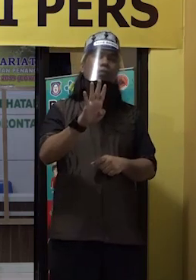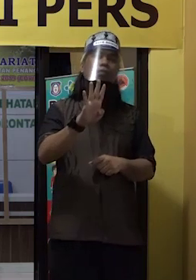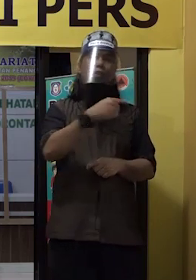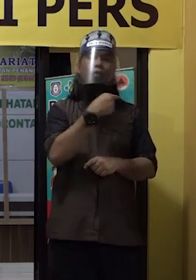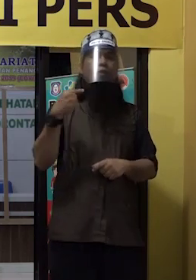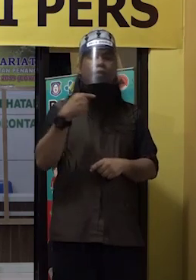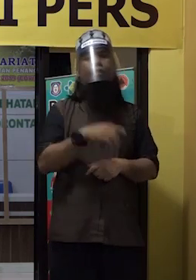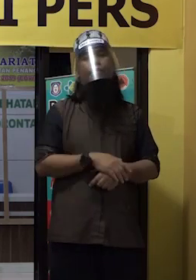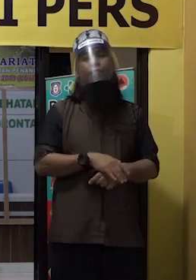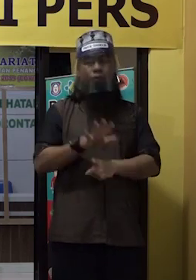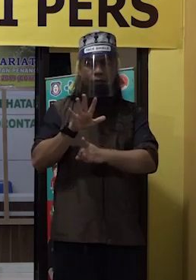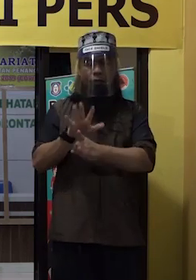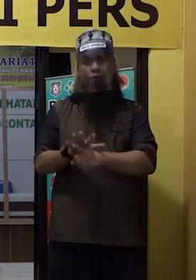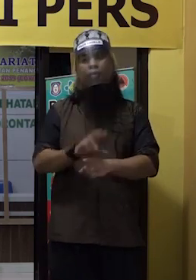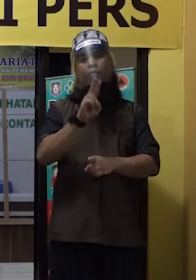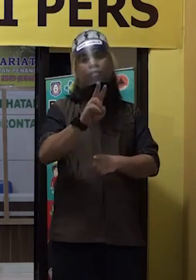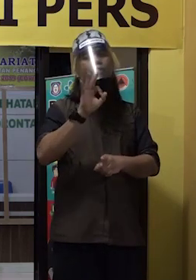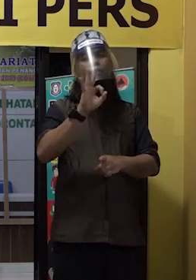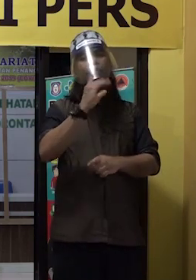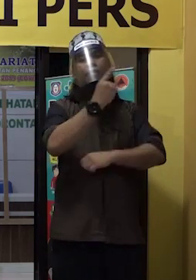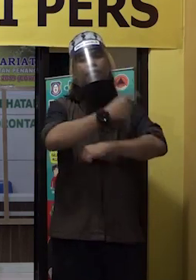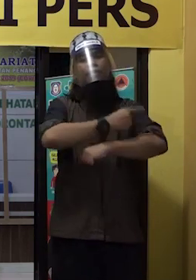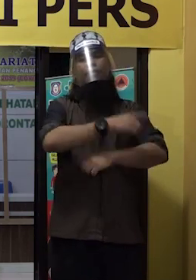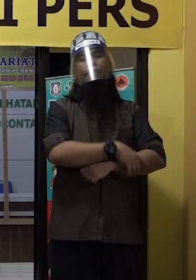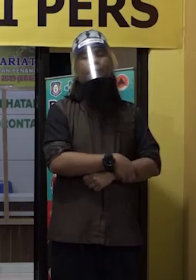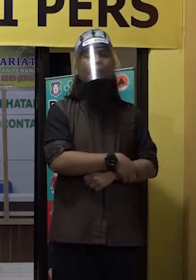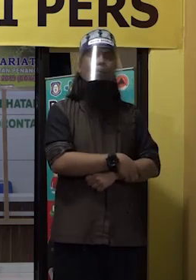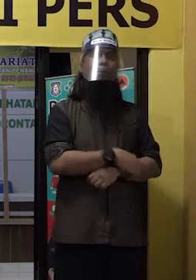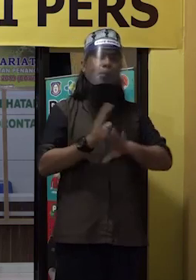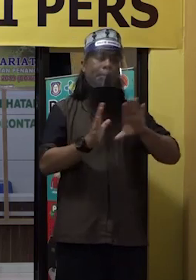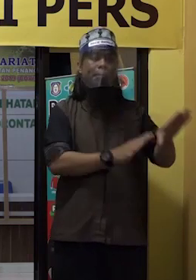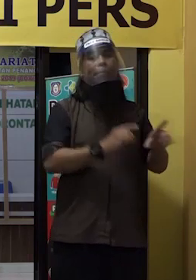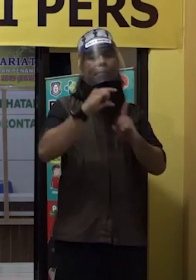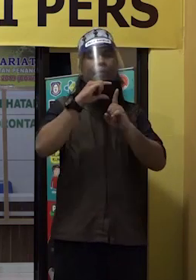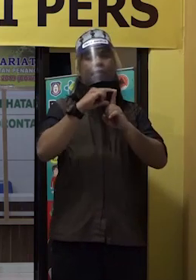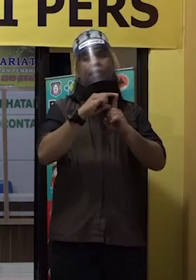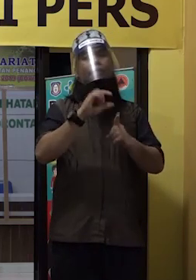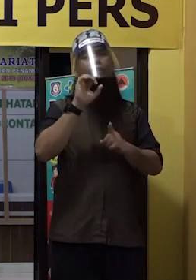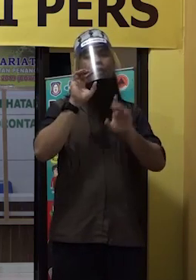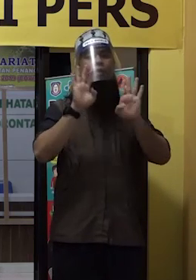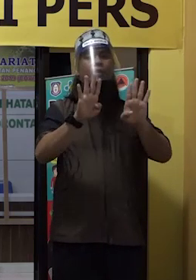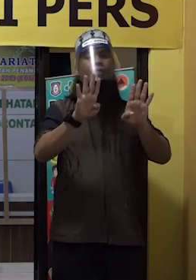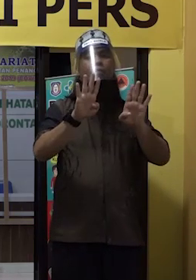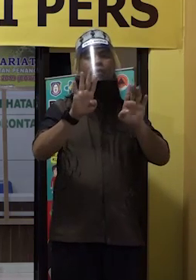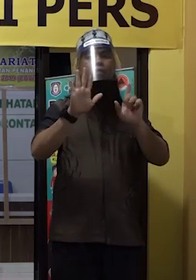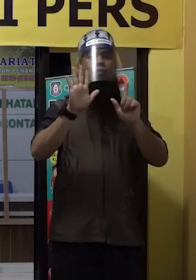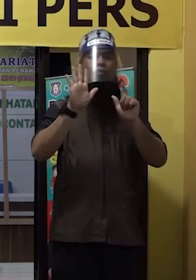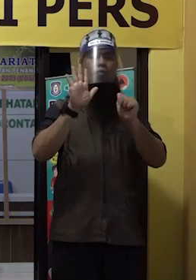selama 23 hari. Pasien yang berikutnya adalah pasien 87 atau